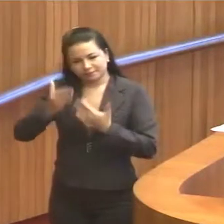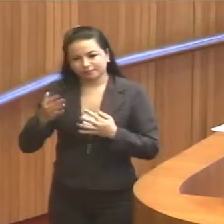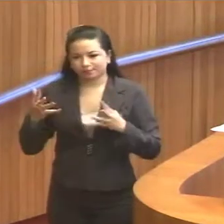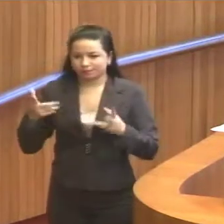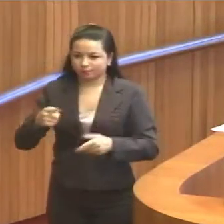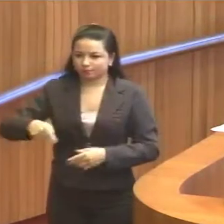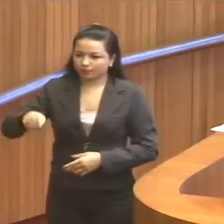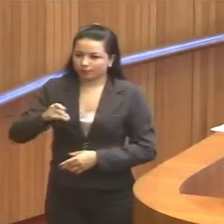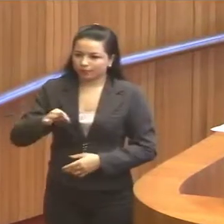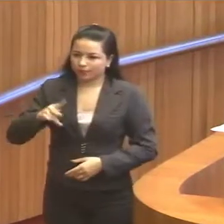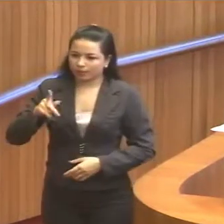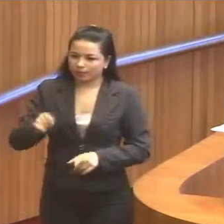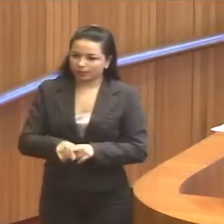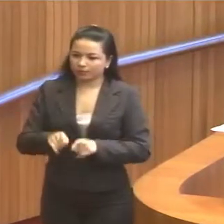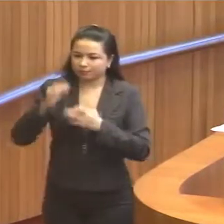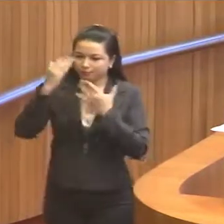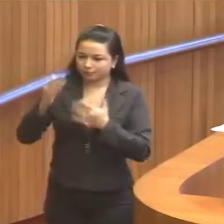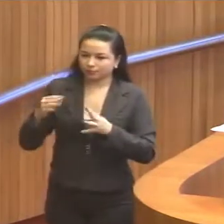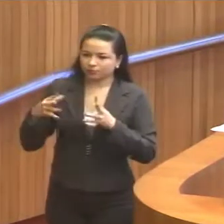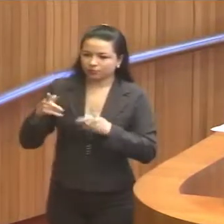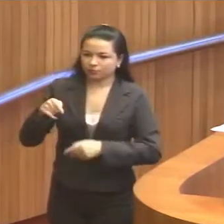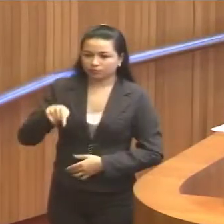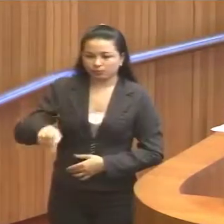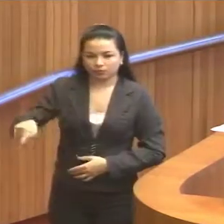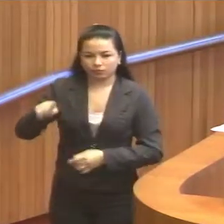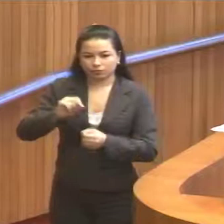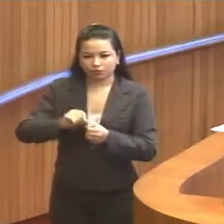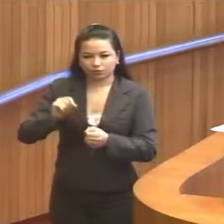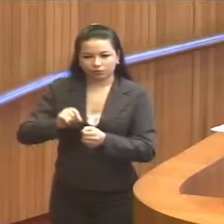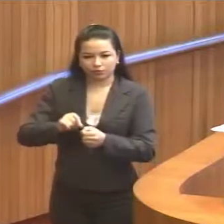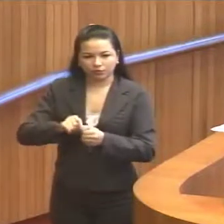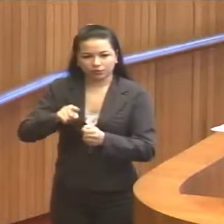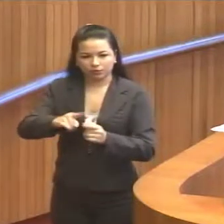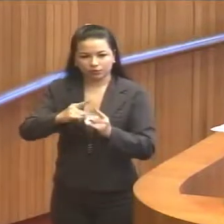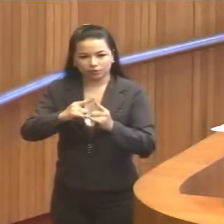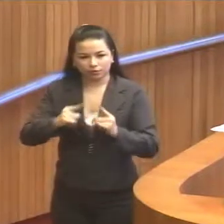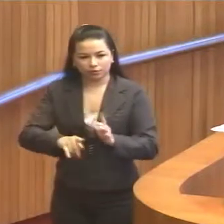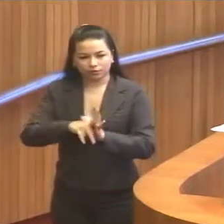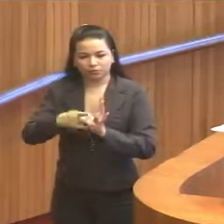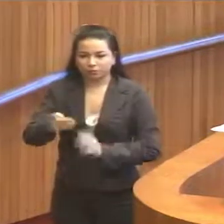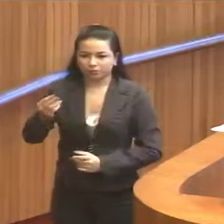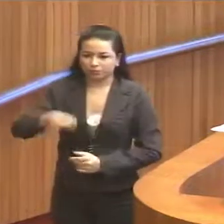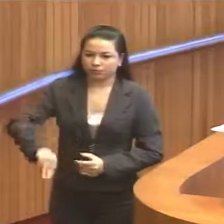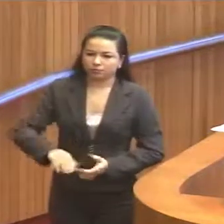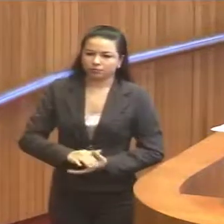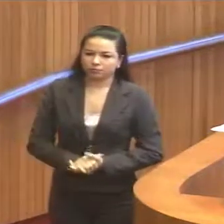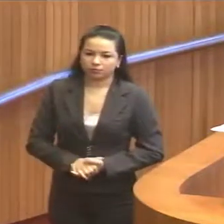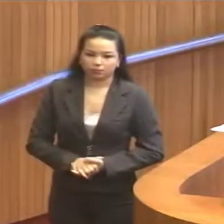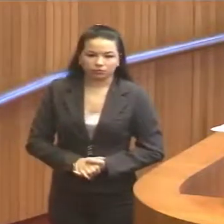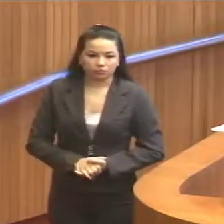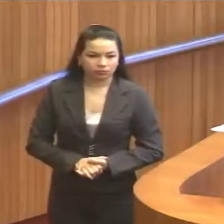todos da Embrapa e agradecimento a todos aqueles que fazem esse órgão no Maranhão.